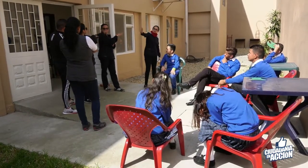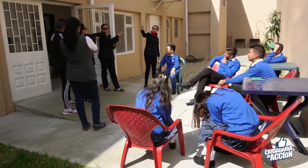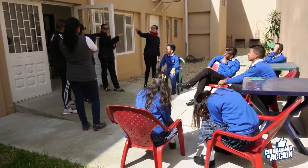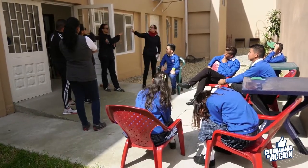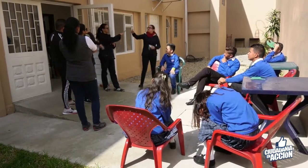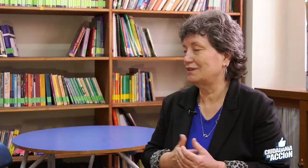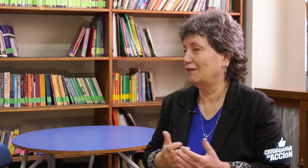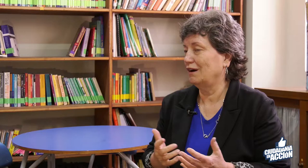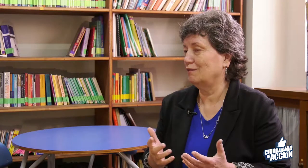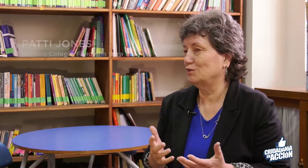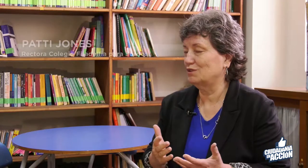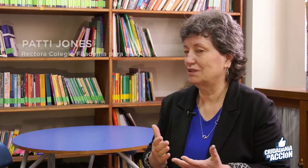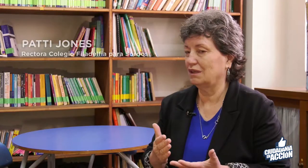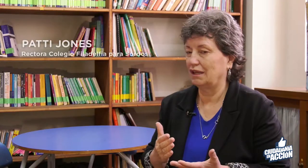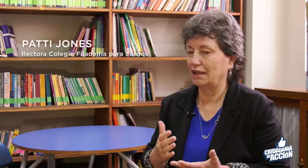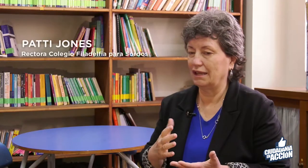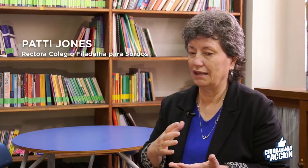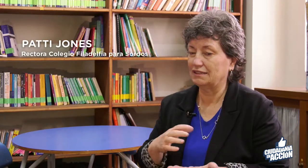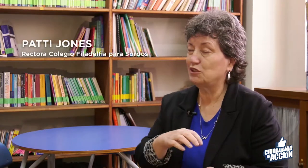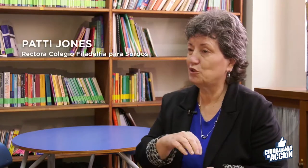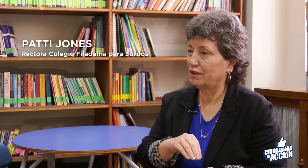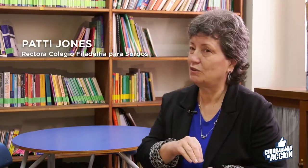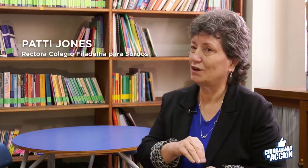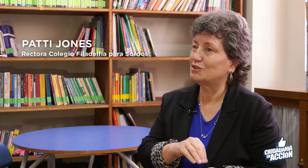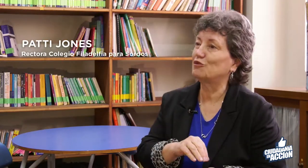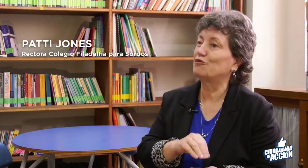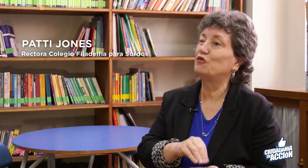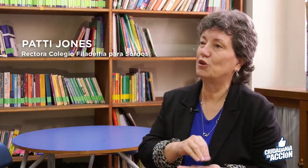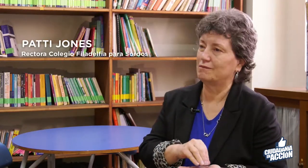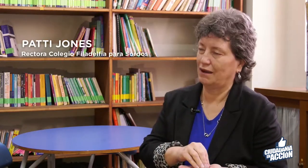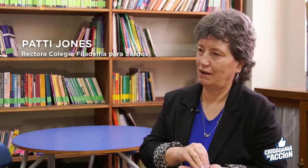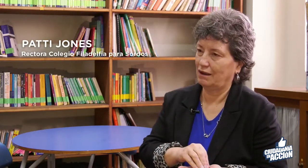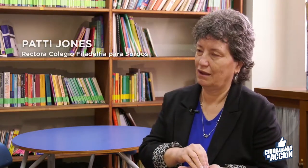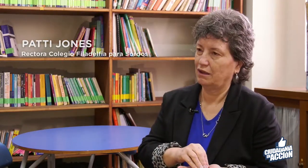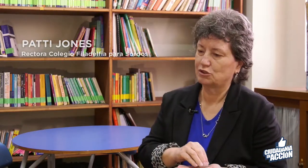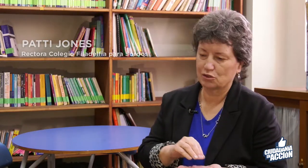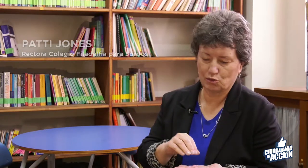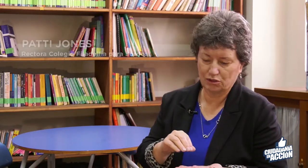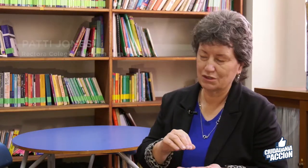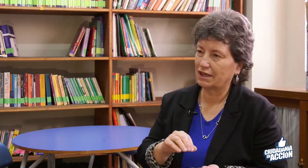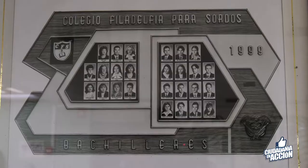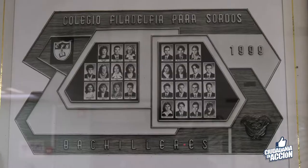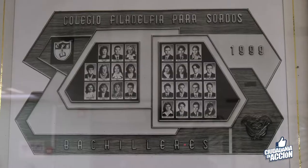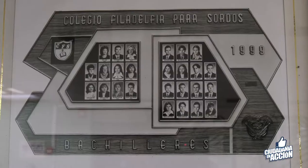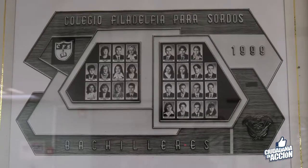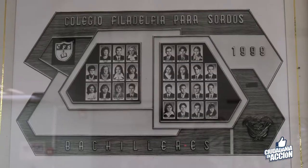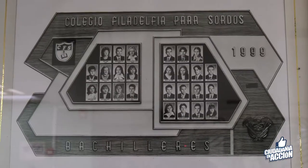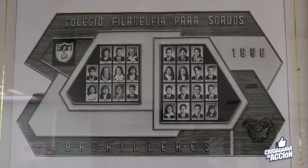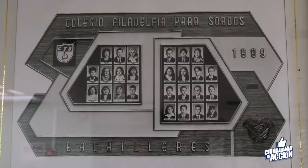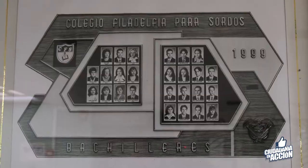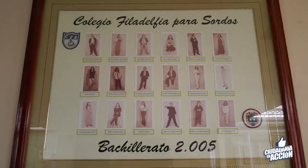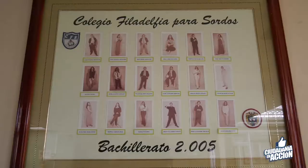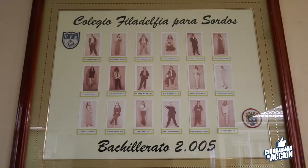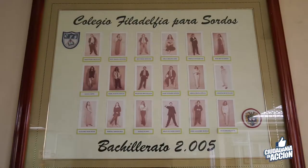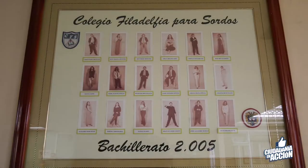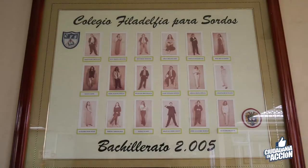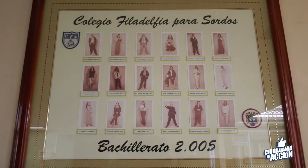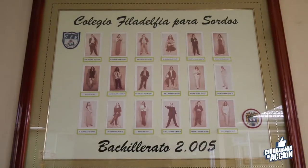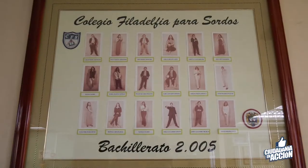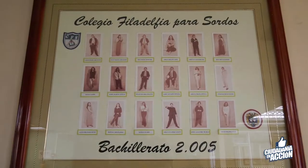idioma. Trabajamos dentro de educación formal, entonces cuando se gradúan aquí, los 180 que se han graduado